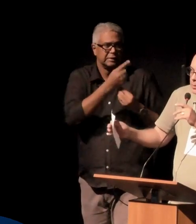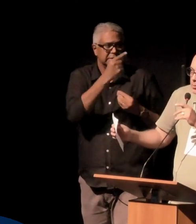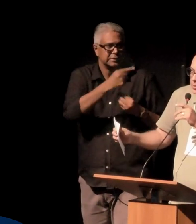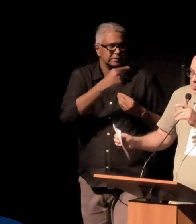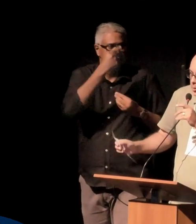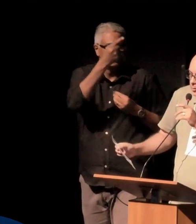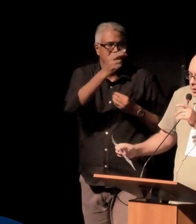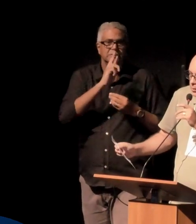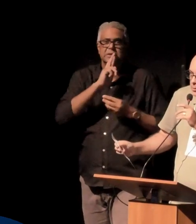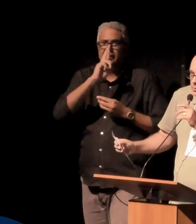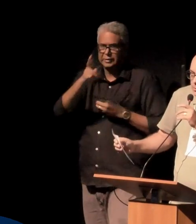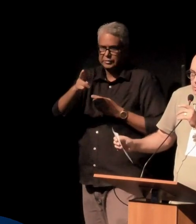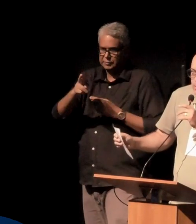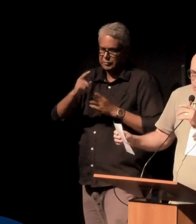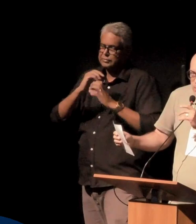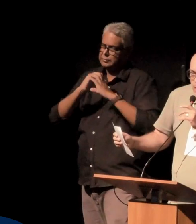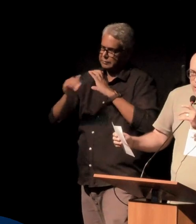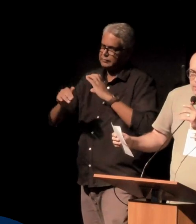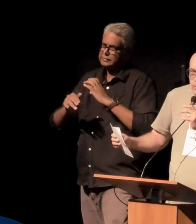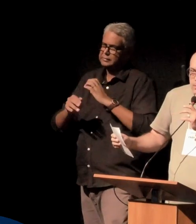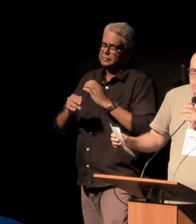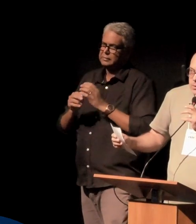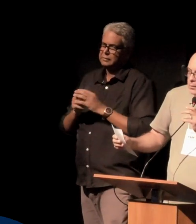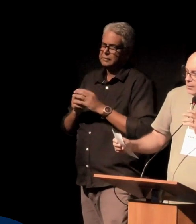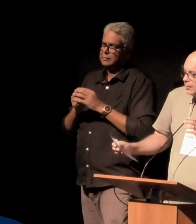a gente encaminha para vocês pode ser tá